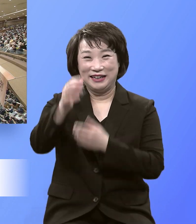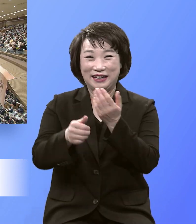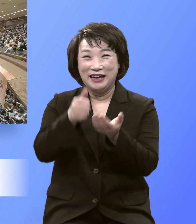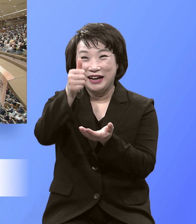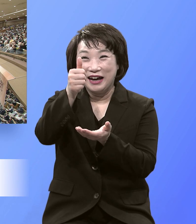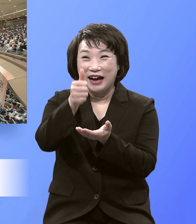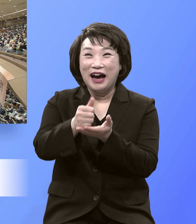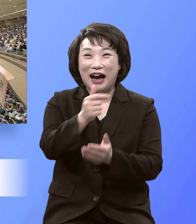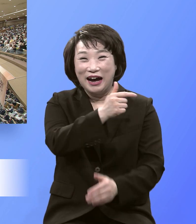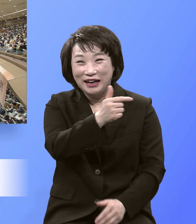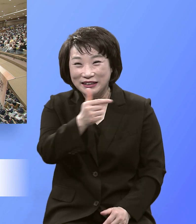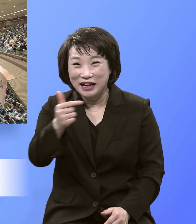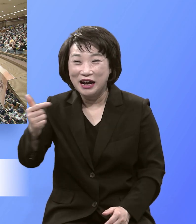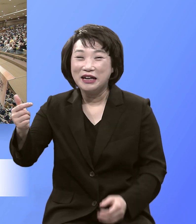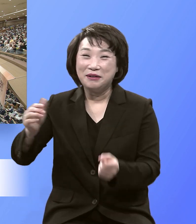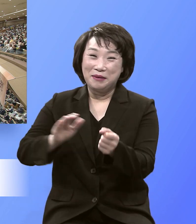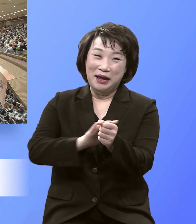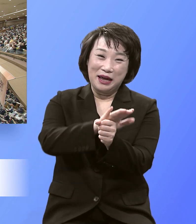않네.